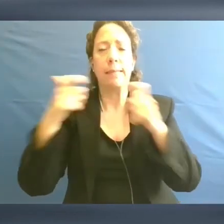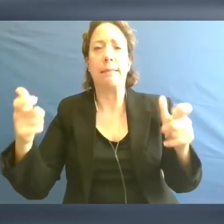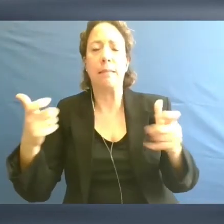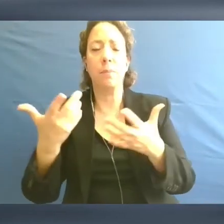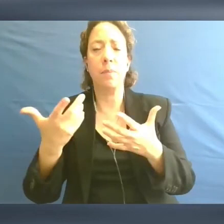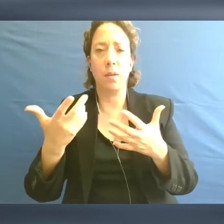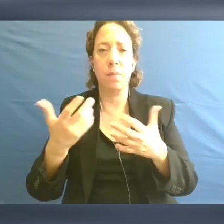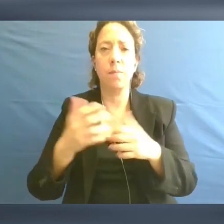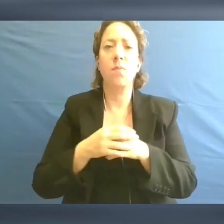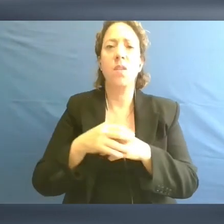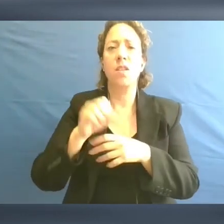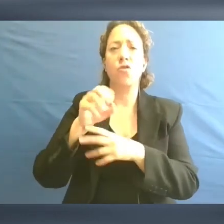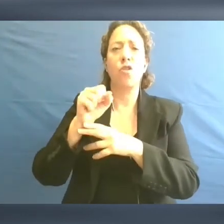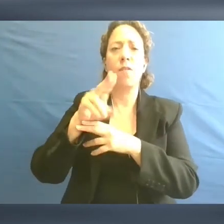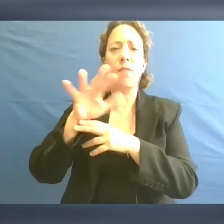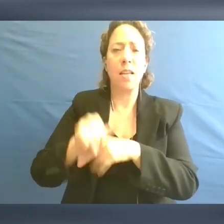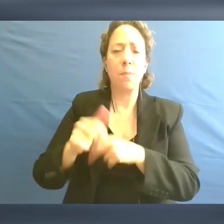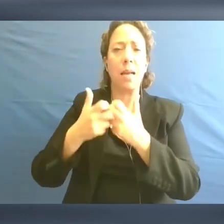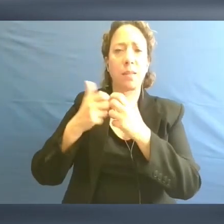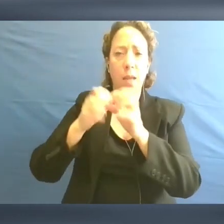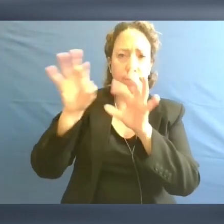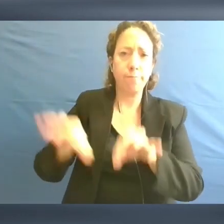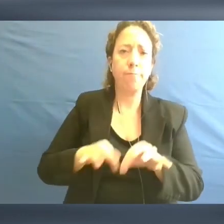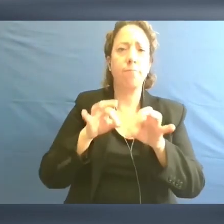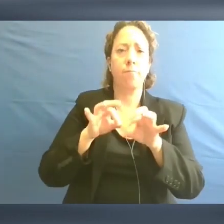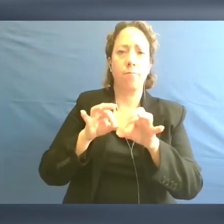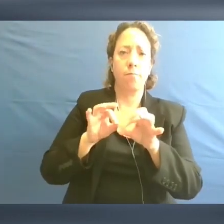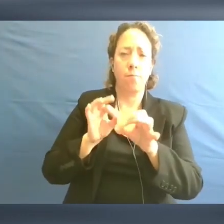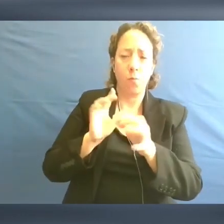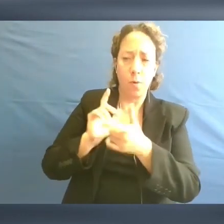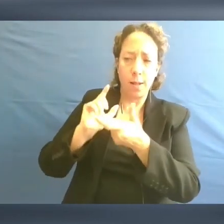avons adaptés afin qu'ils soient nativement